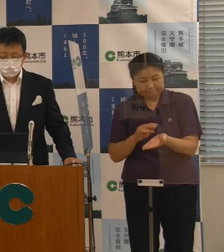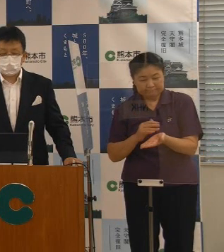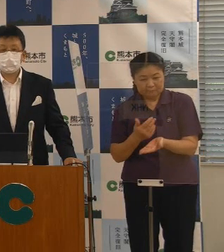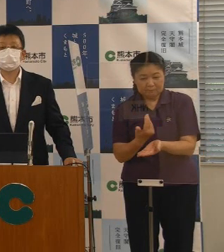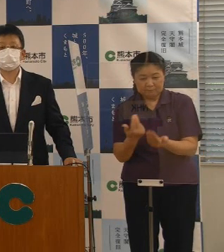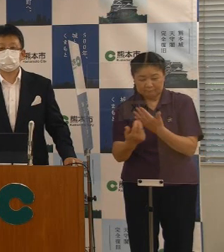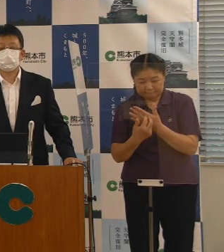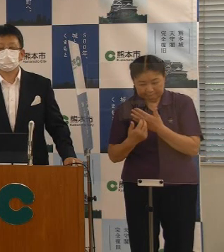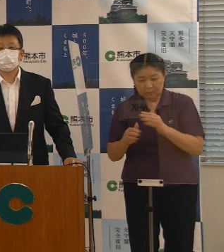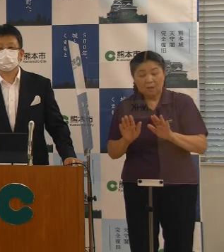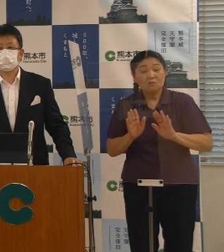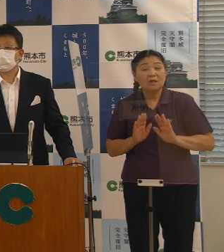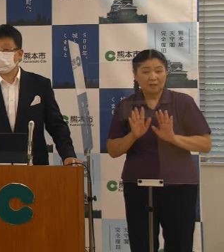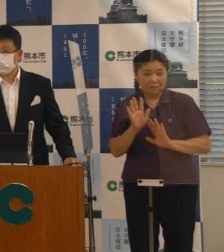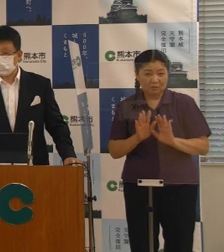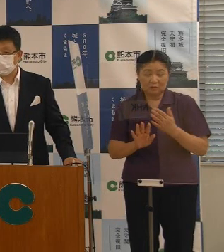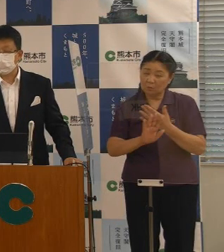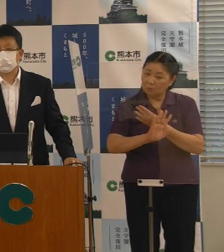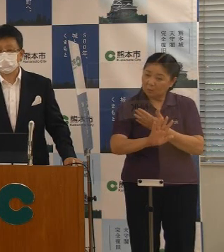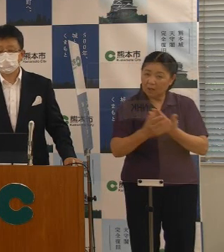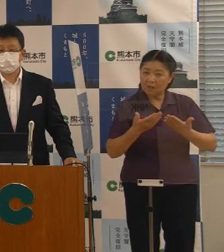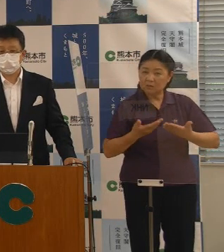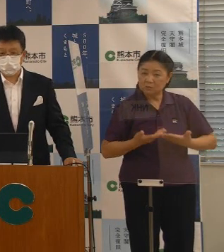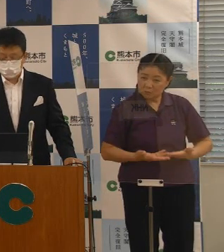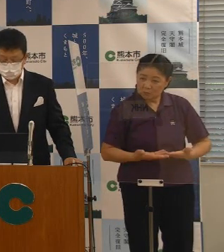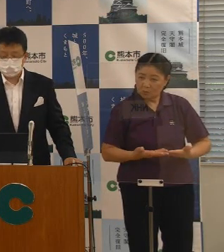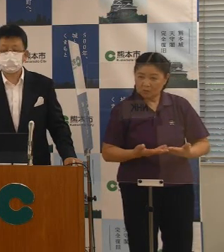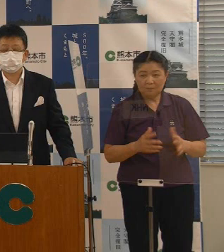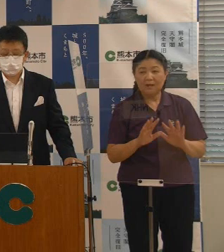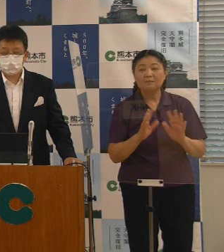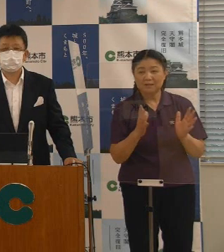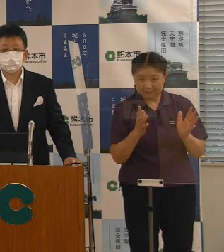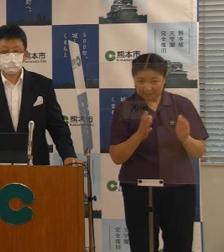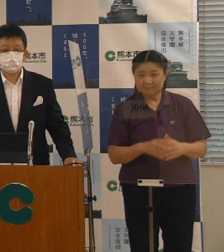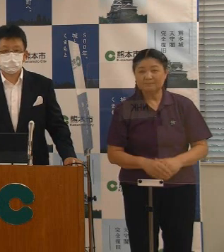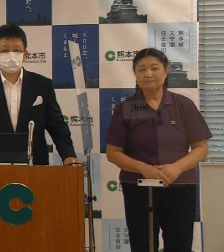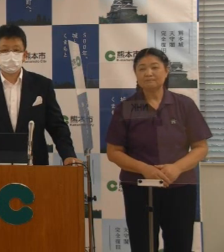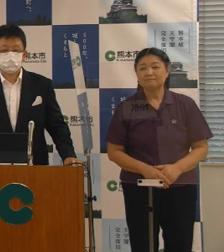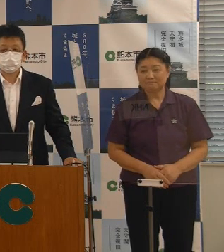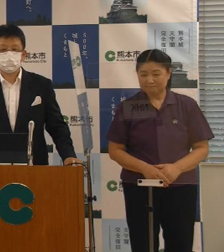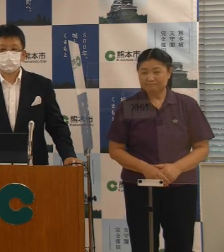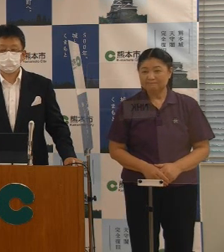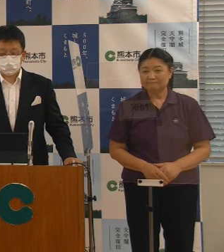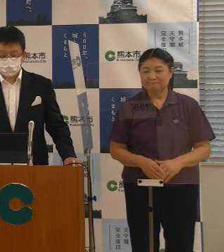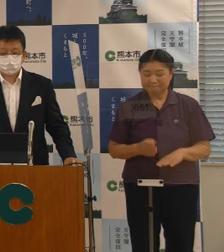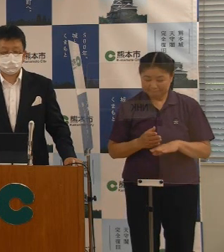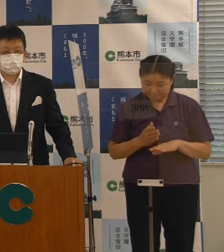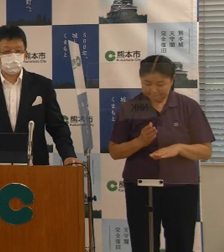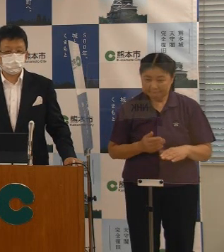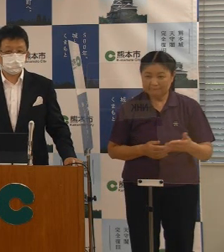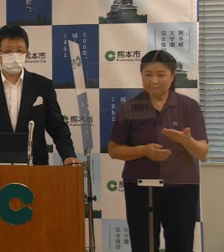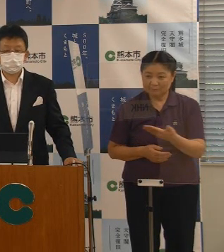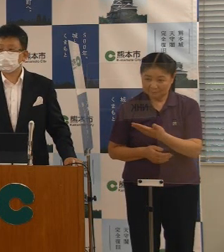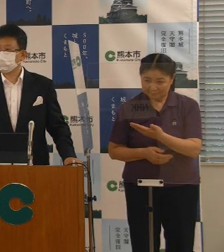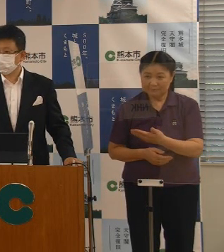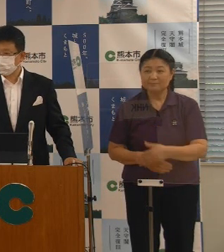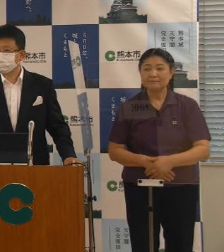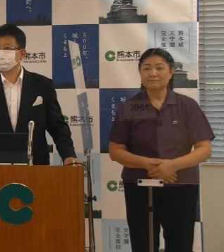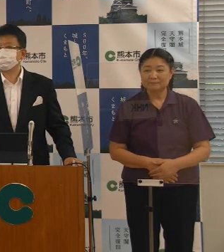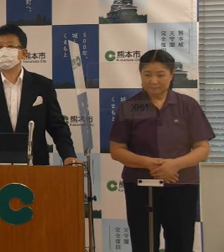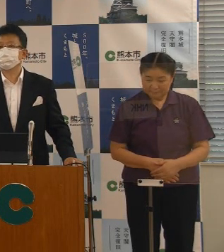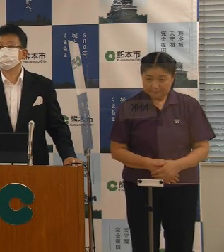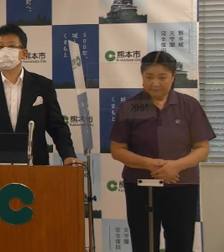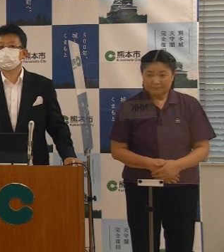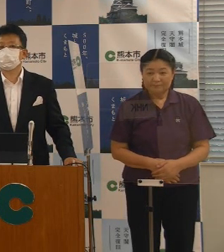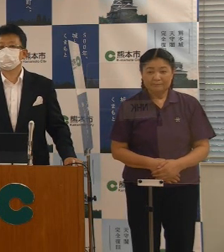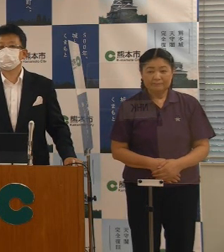それ以外の方はですね、重症者はいらっしゃらないということであります。 ありがとうございます。幹事社からは以上です。幹事社